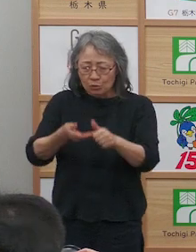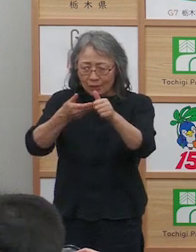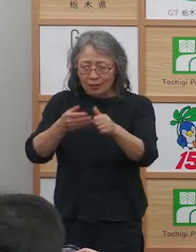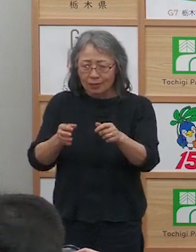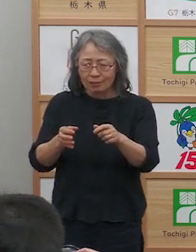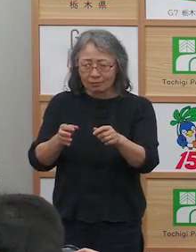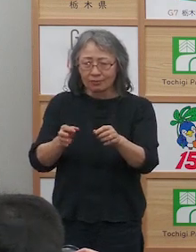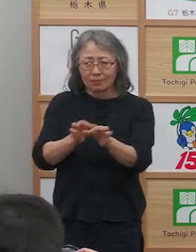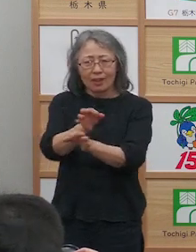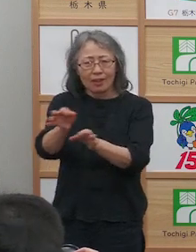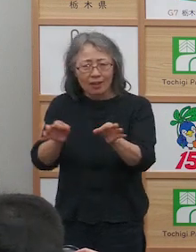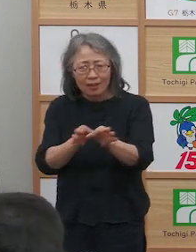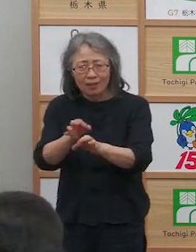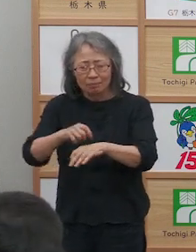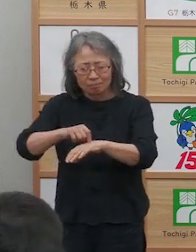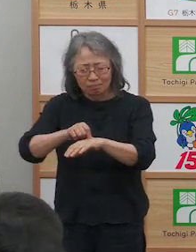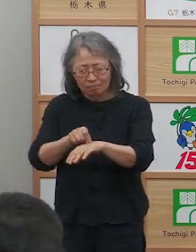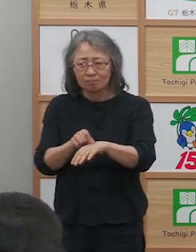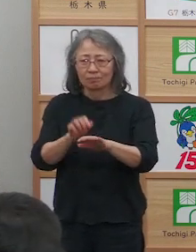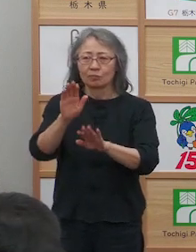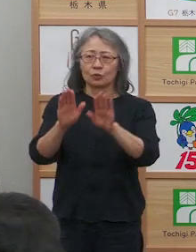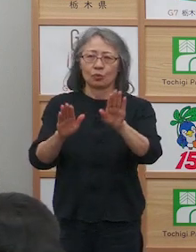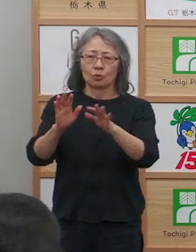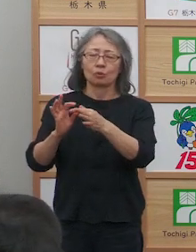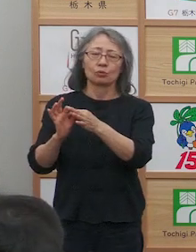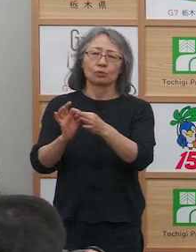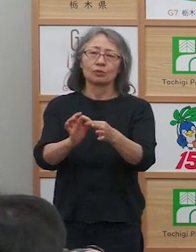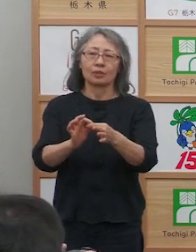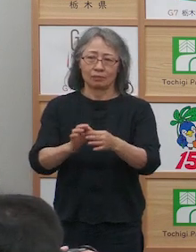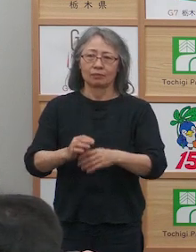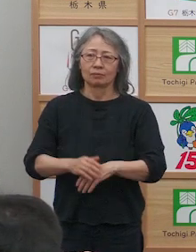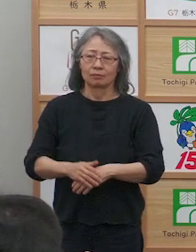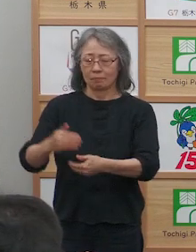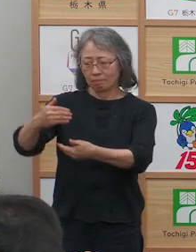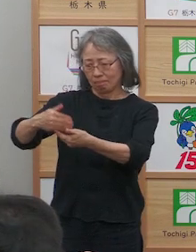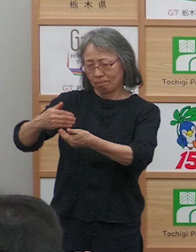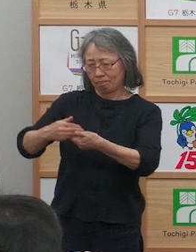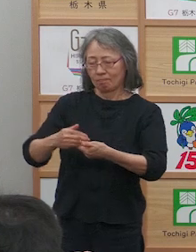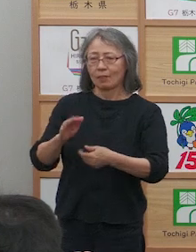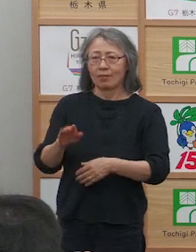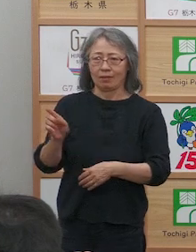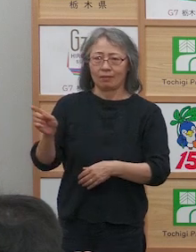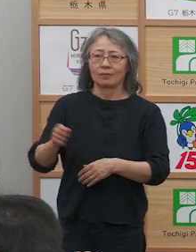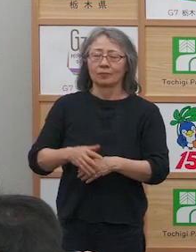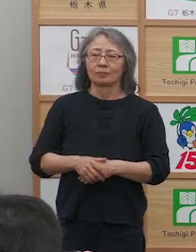は極めて厳しい状況が続いていると伺ったところでございます。